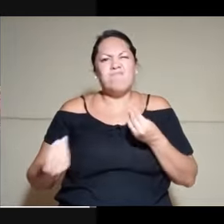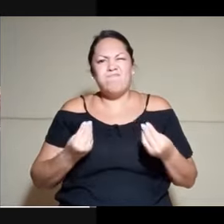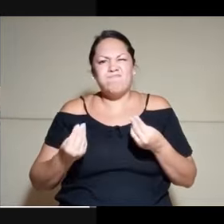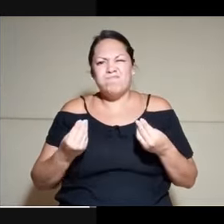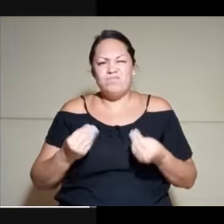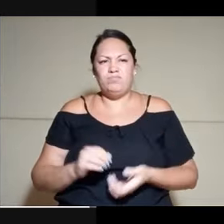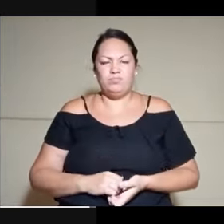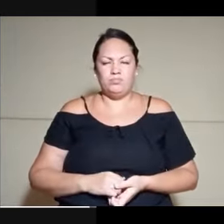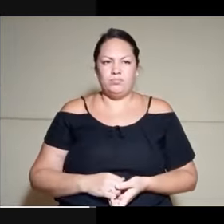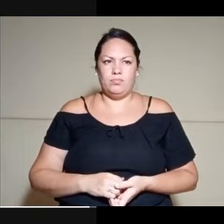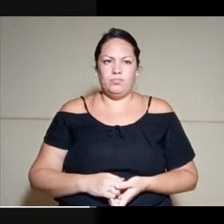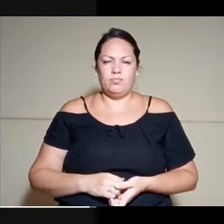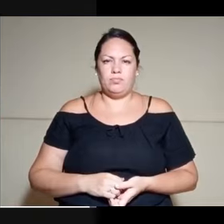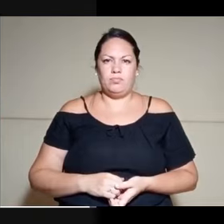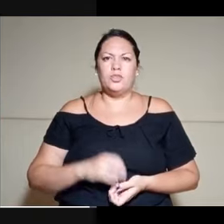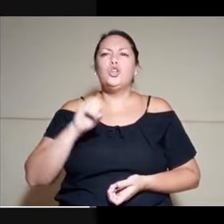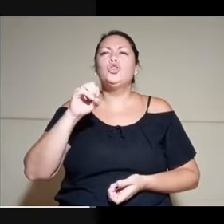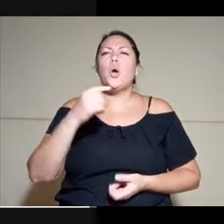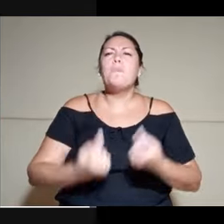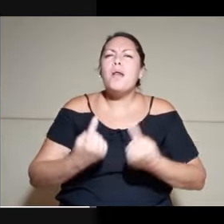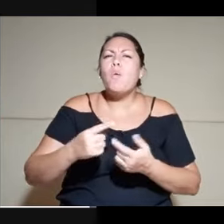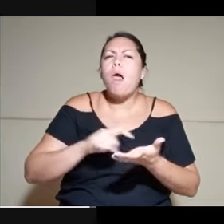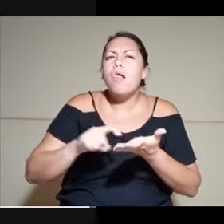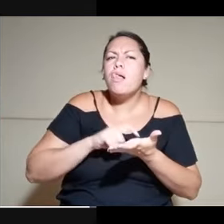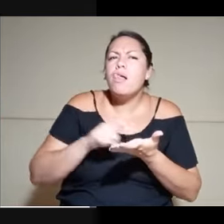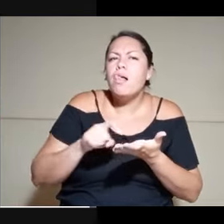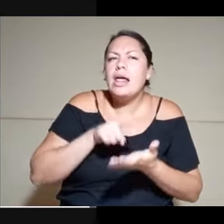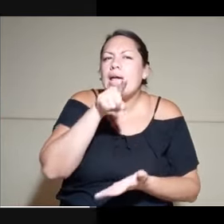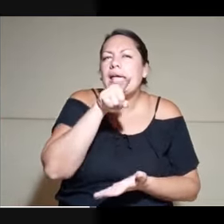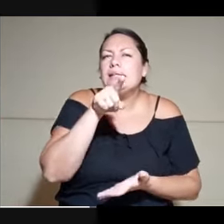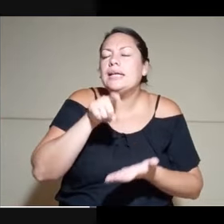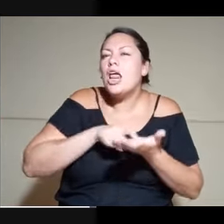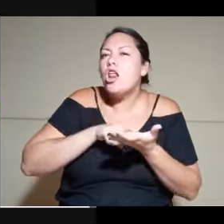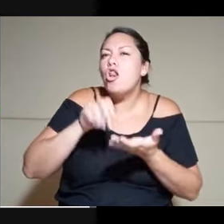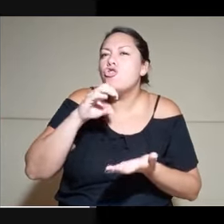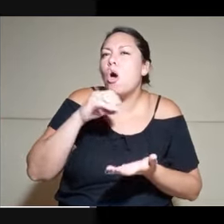Y del cuarto ventrículo para abajo, ¿con qué sigue el sistema ventricular?